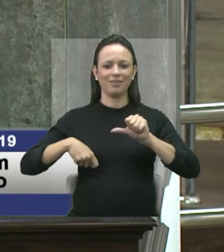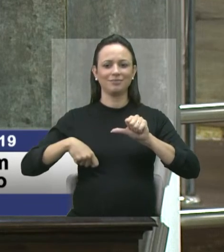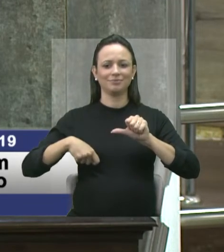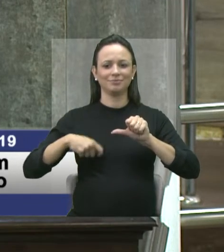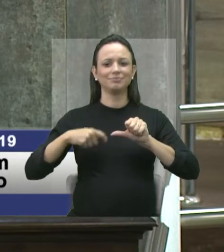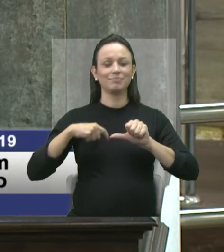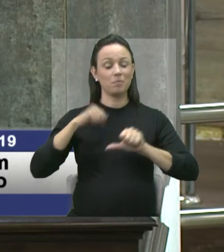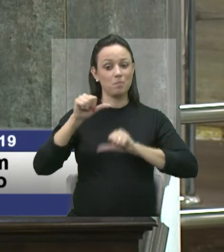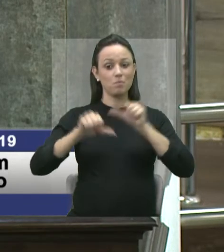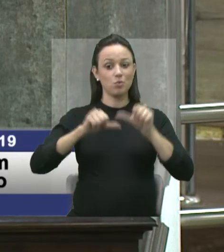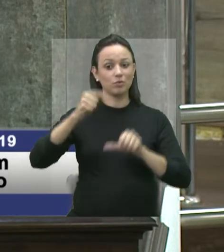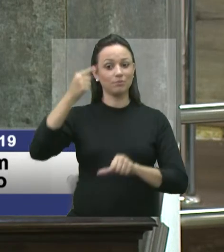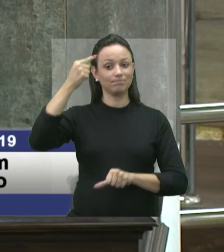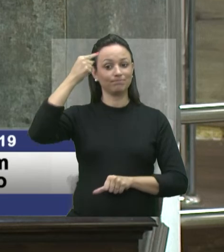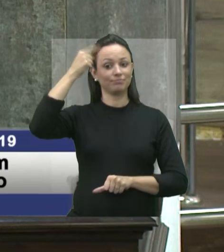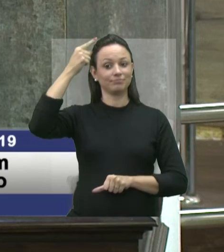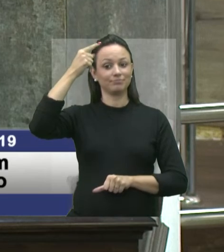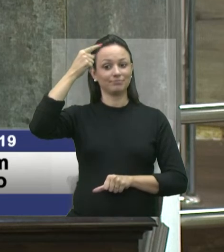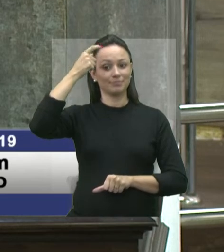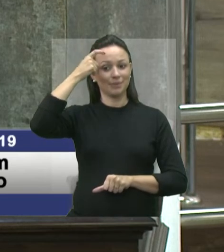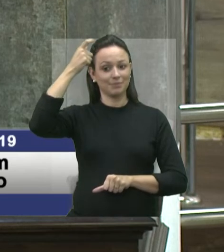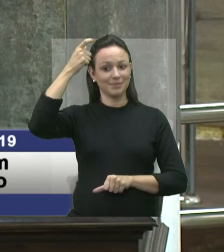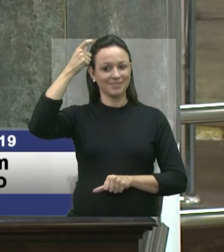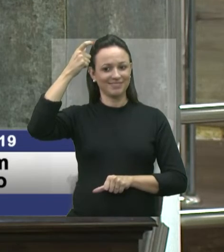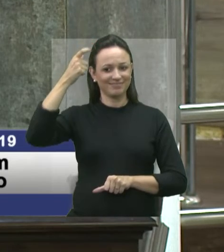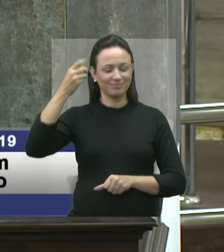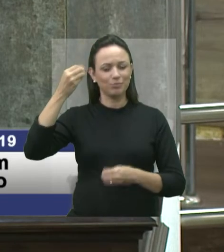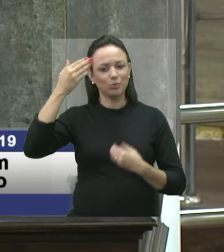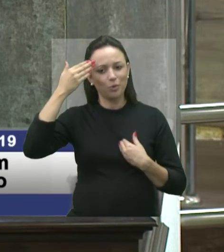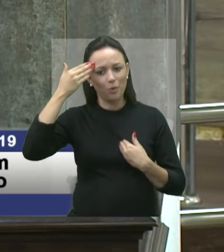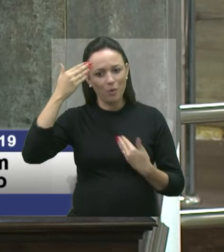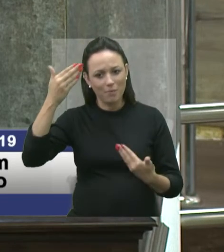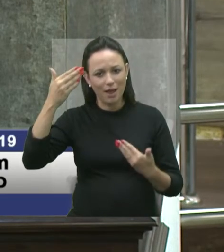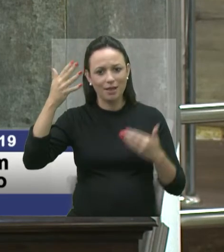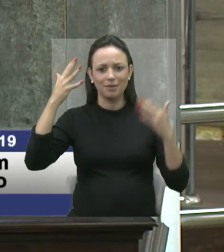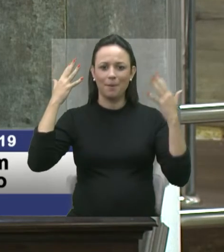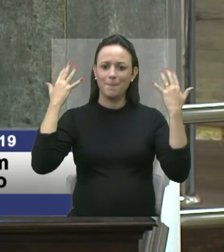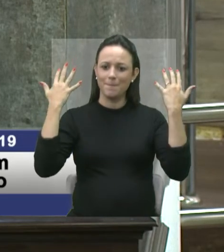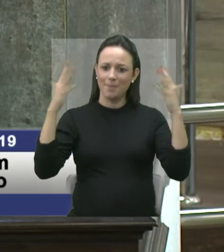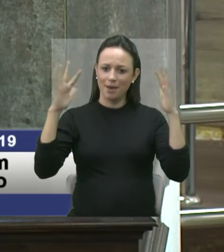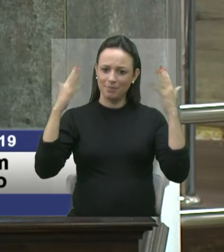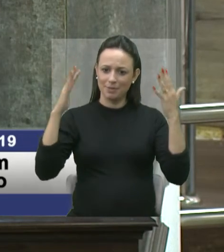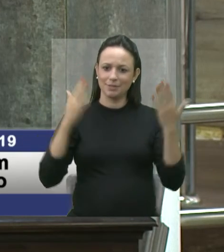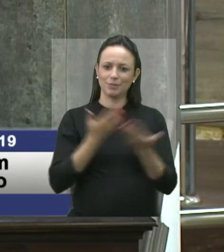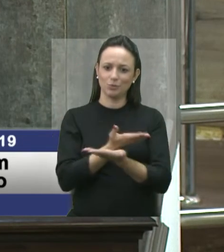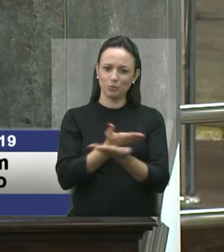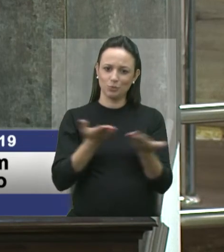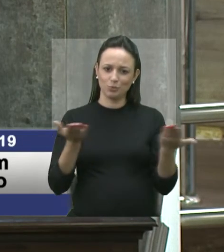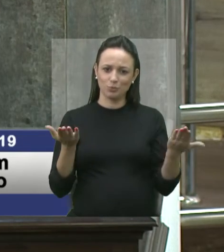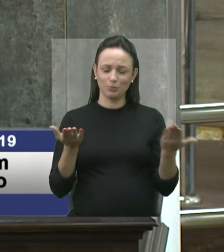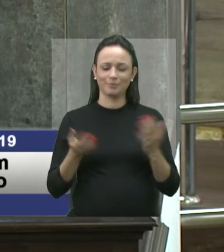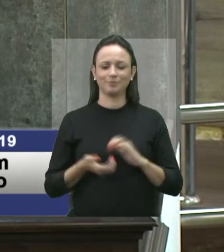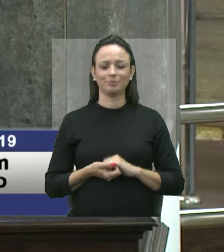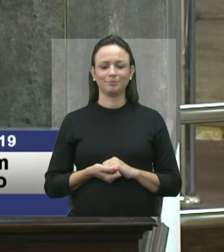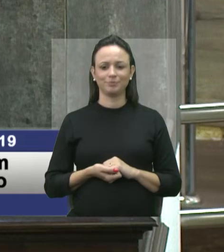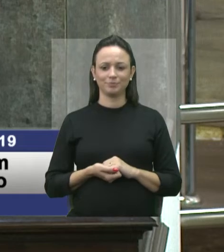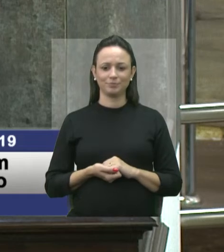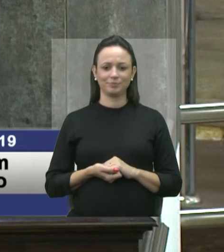conceito. Muito obrigado, parabéns a todos.